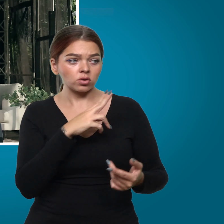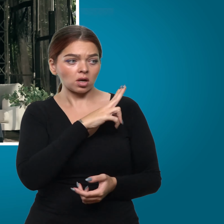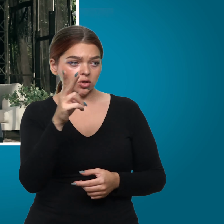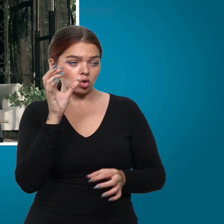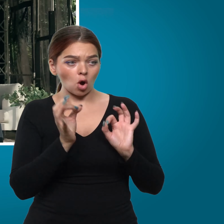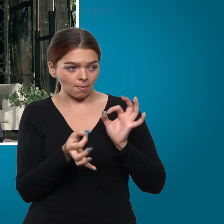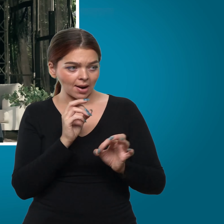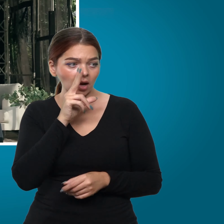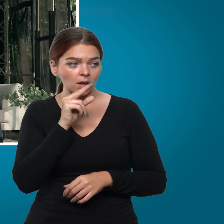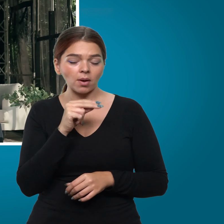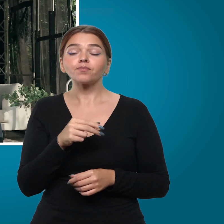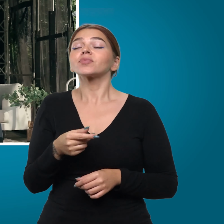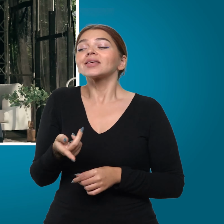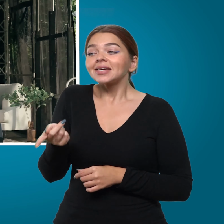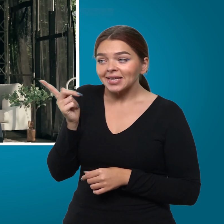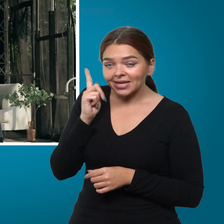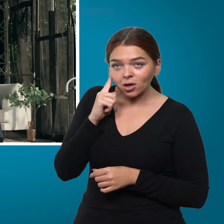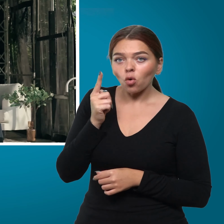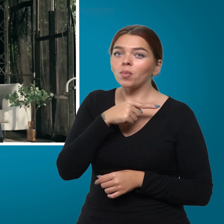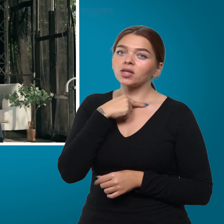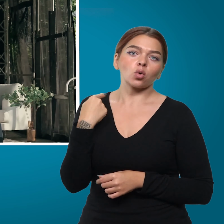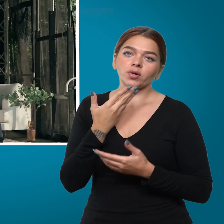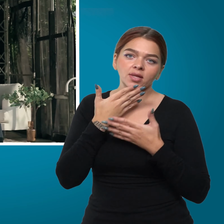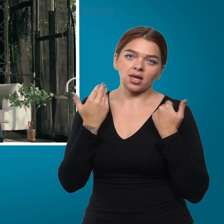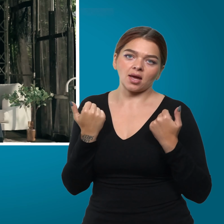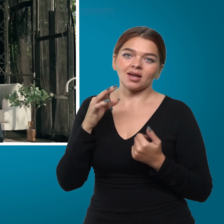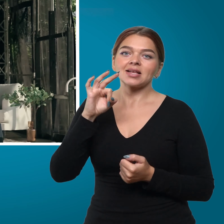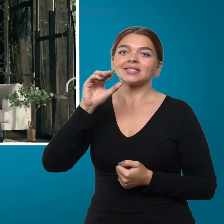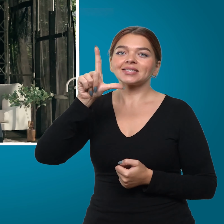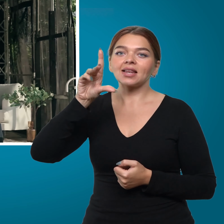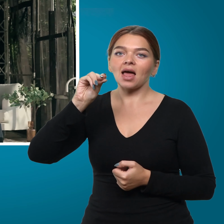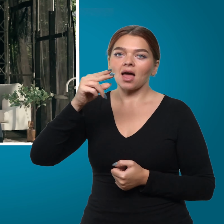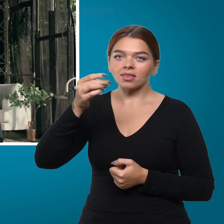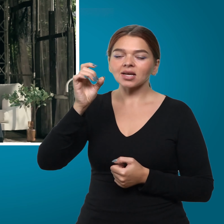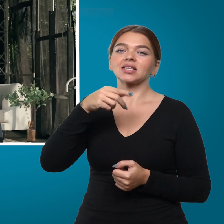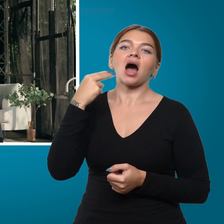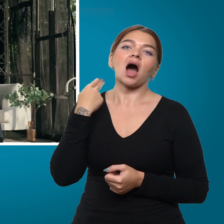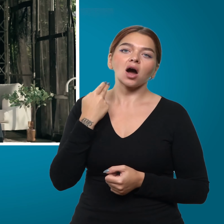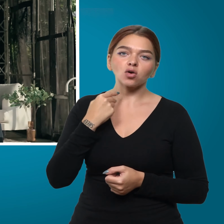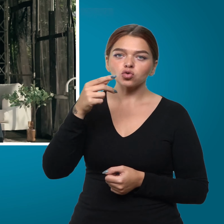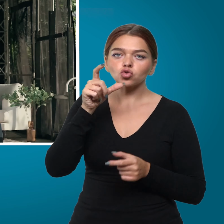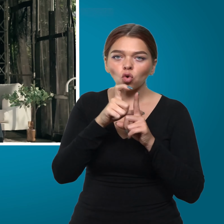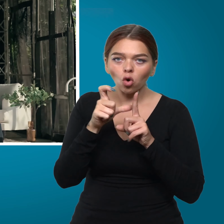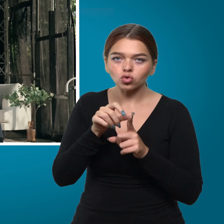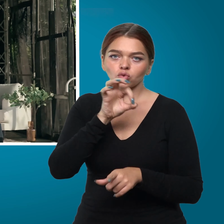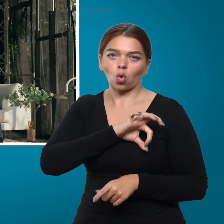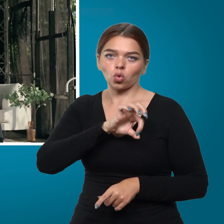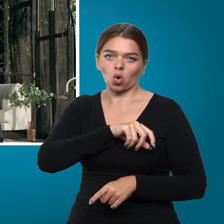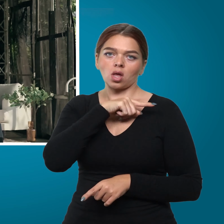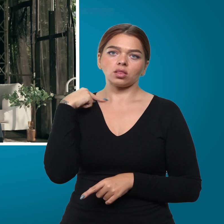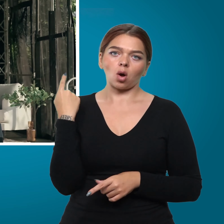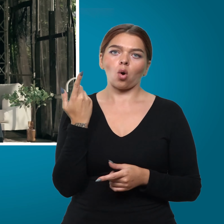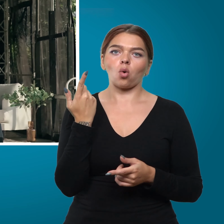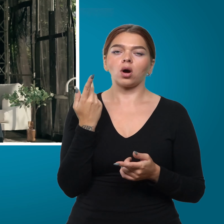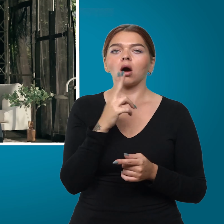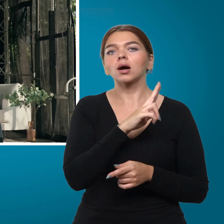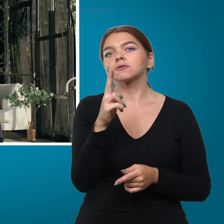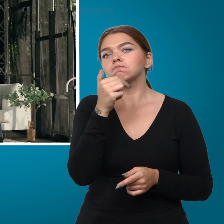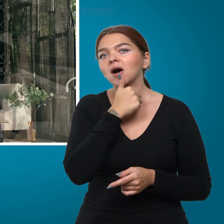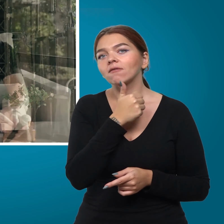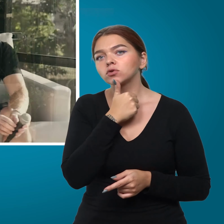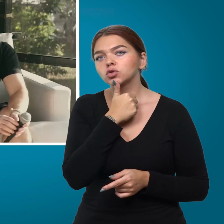kur ji tiek turi tos kalbos kultūros, kaip jūs tai vernate. Ir, o jūs nesate girdėjusi paauglių, kurie